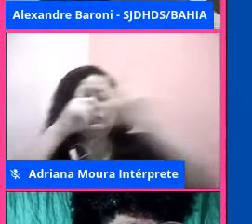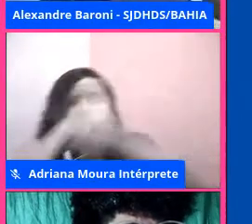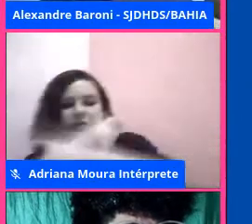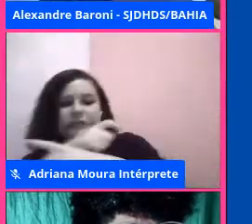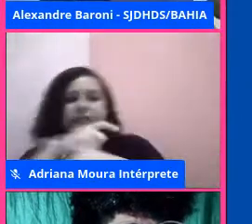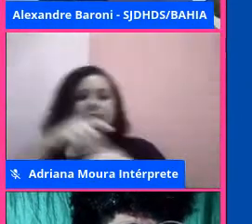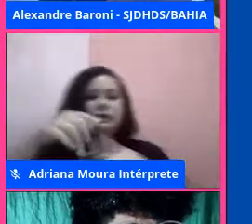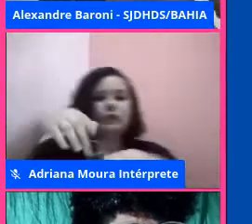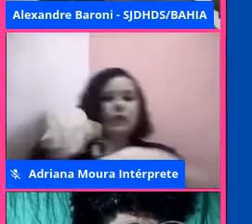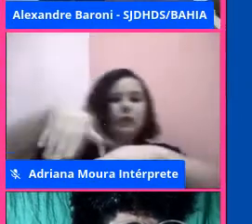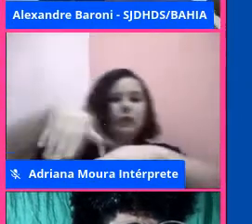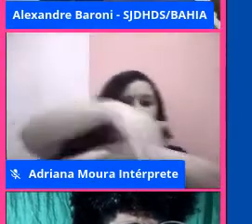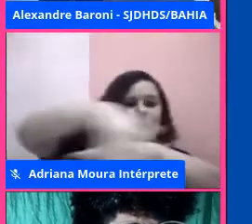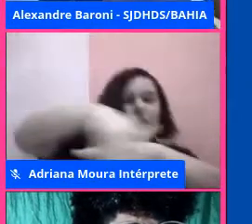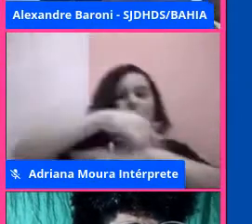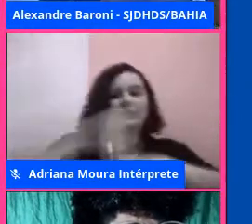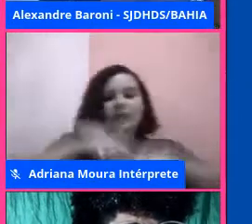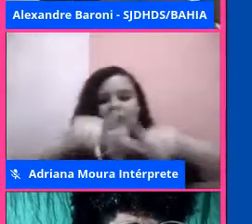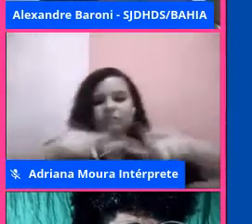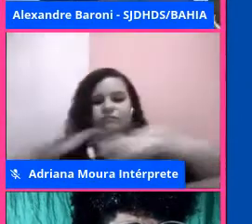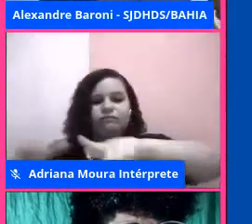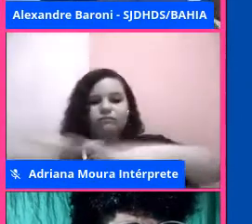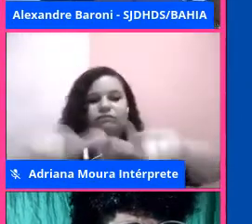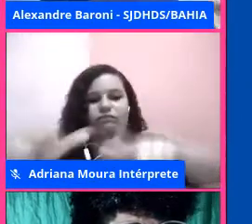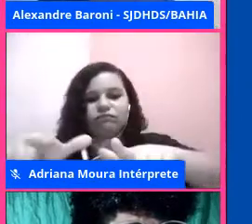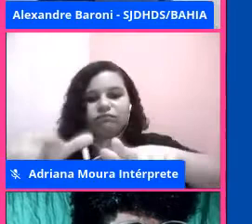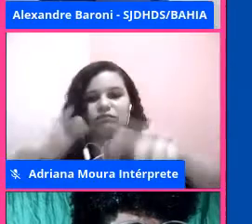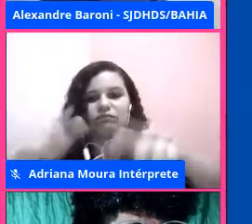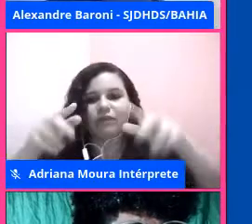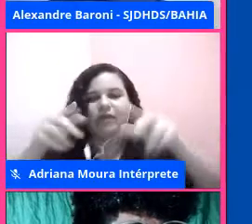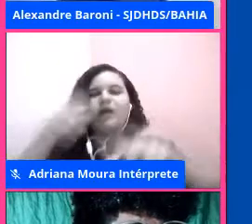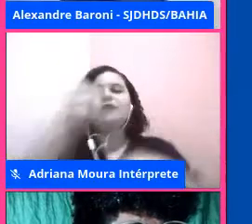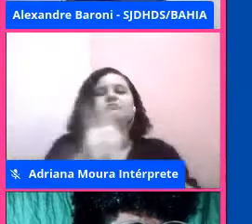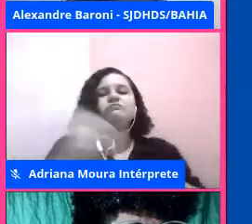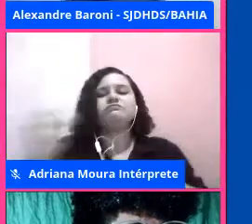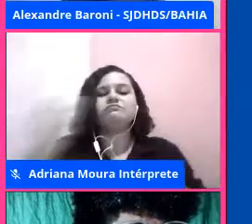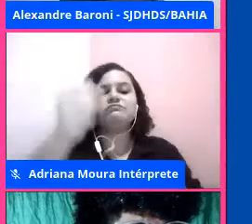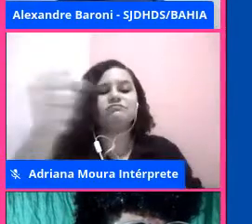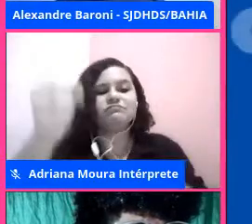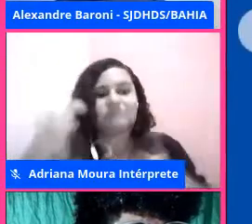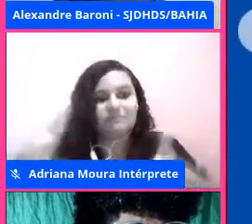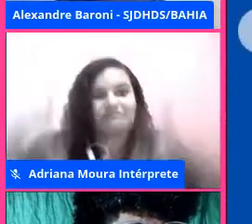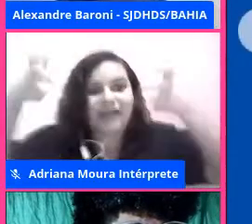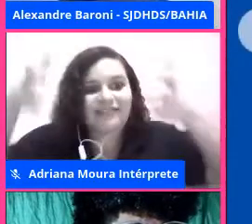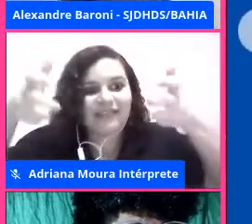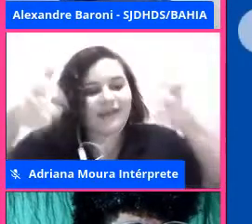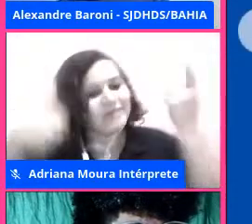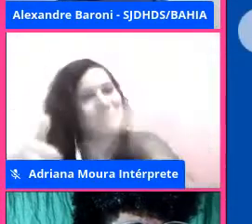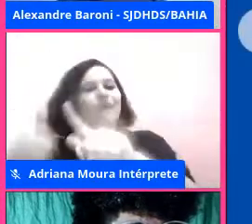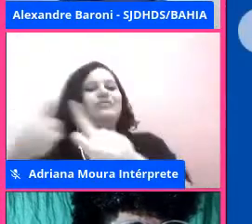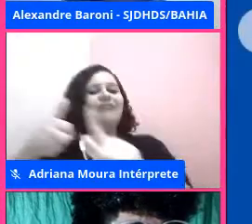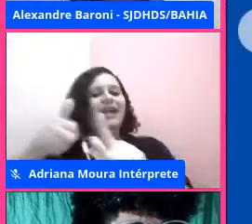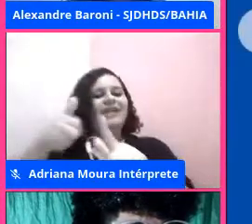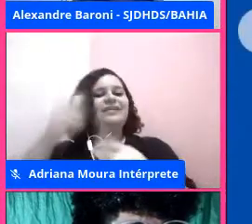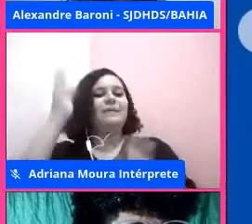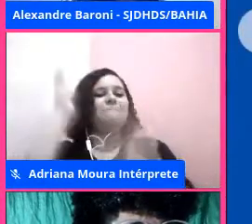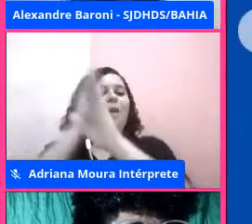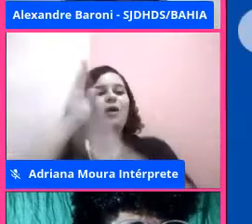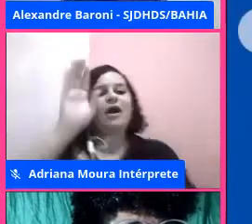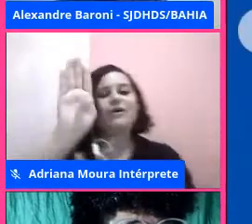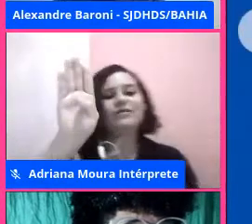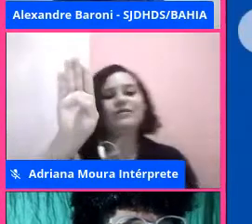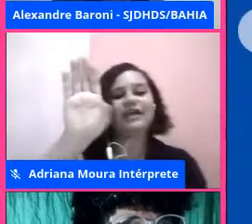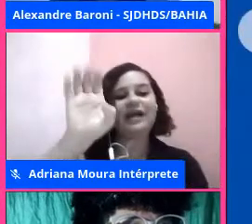na altura do piso, mas também obstáculos mais altos, né, com esses sensores mais superiores aqui. E isso